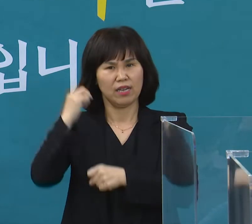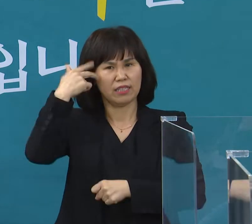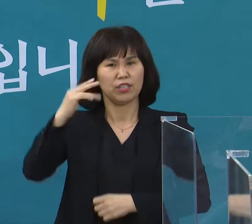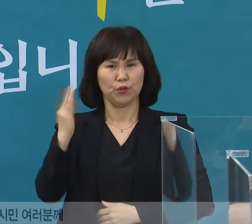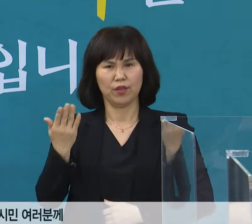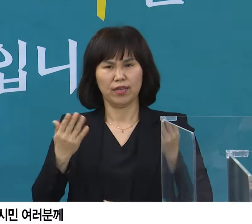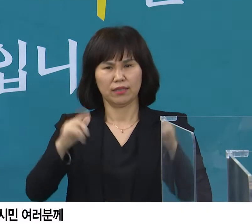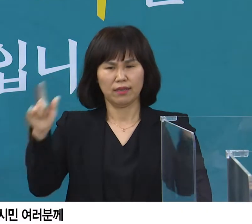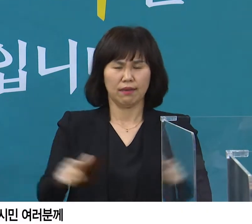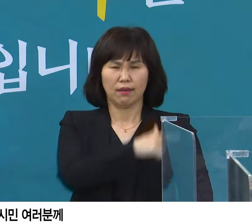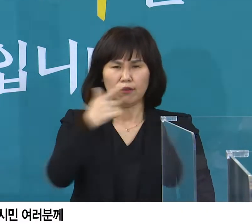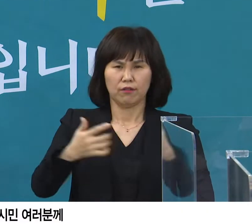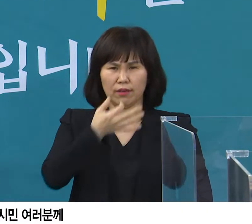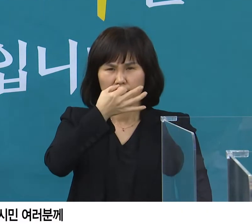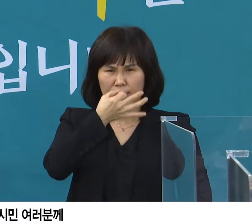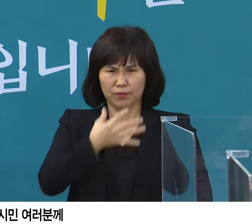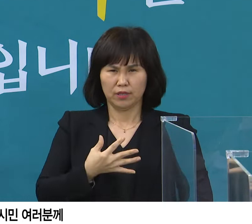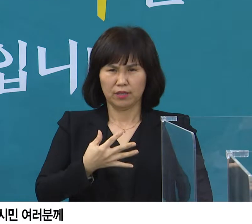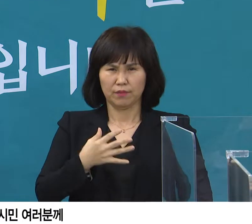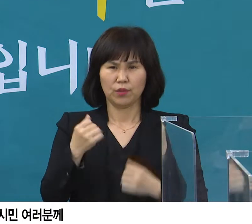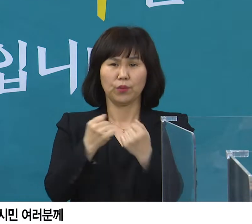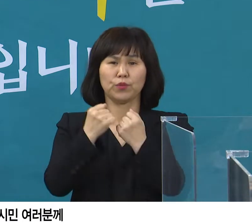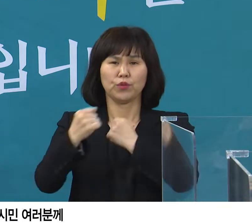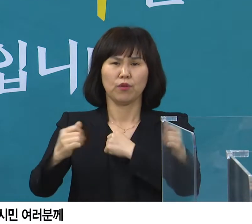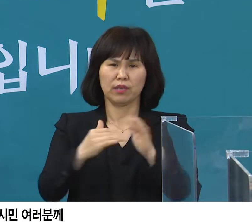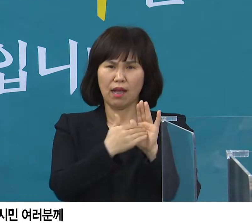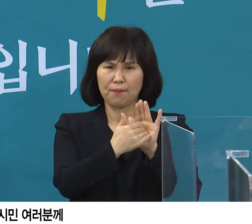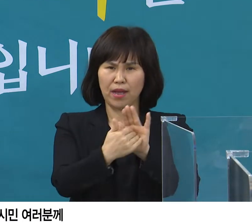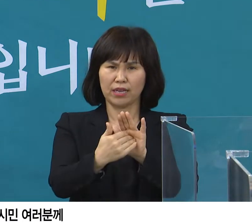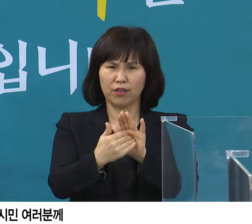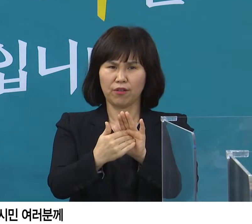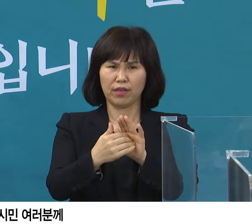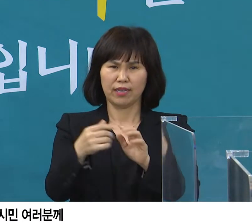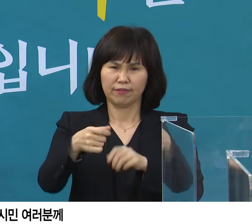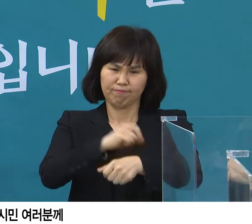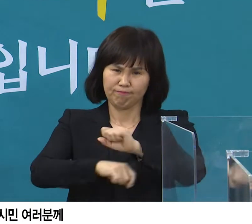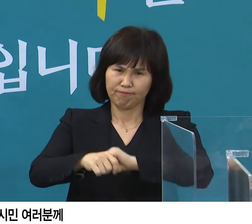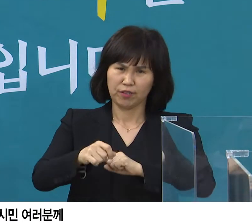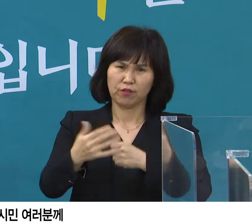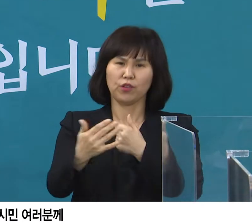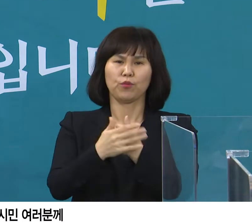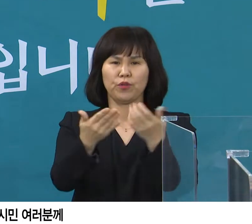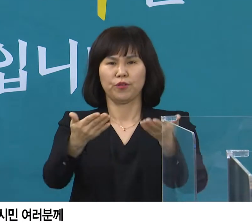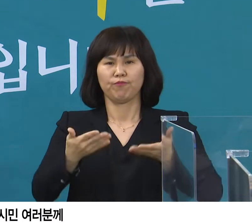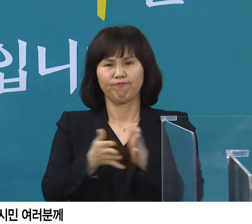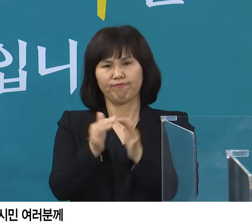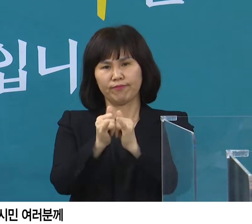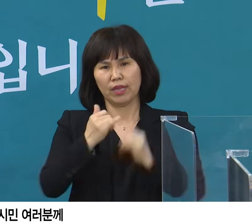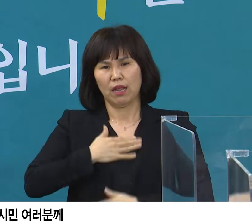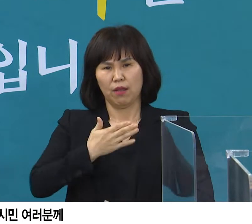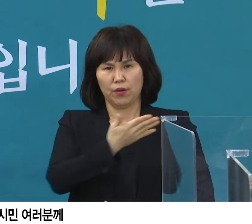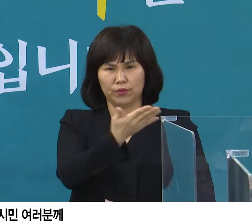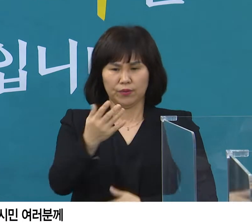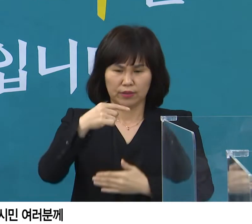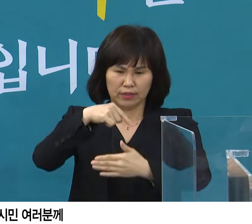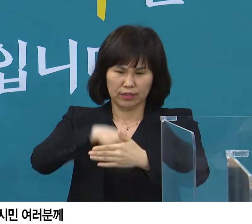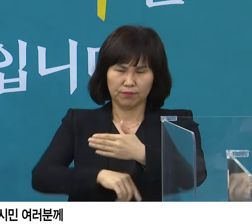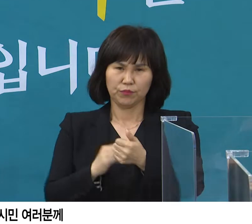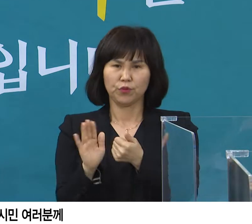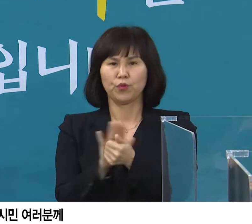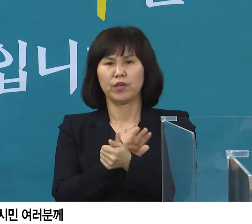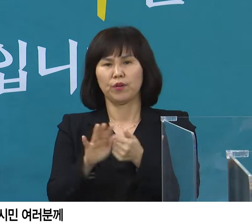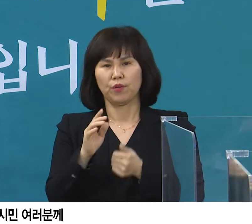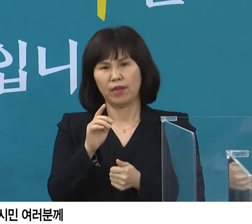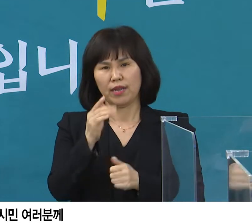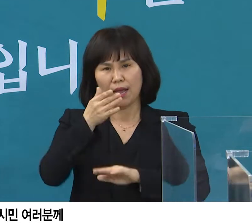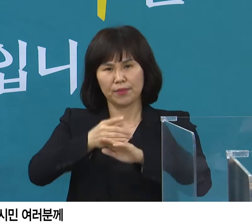하루하루 힘겨운 일상 속에서도 방역에 적극 협조해 주시는 시민 여러분께 깊은 위로와 감사의